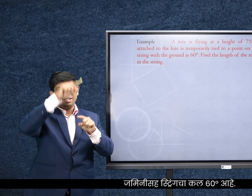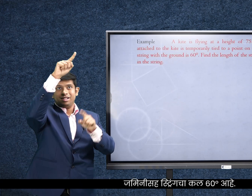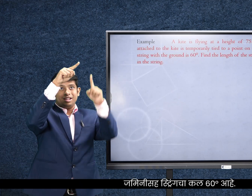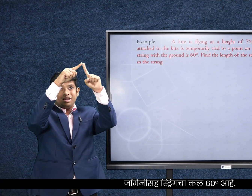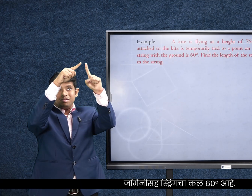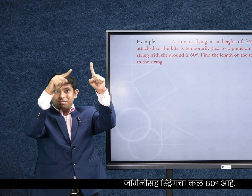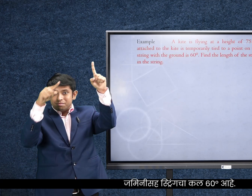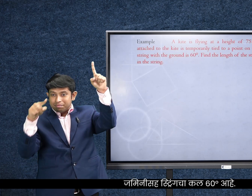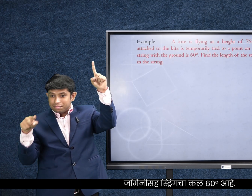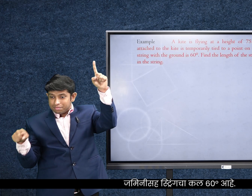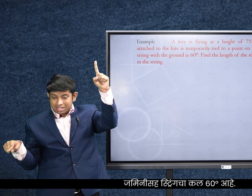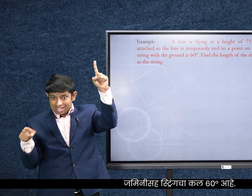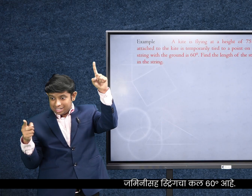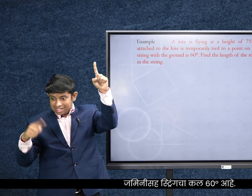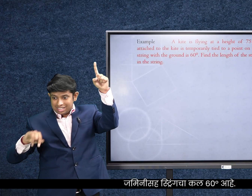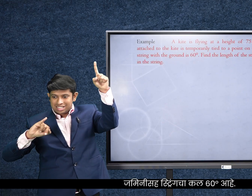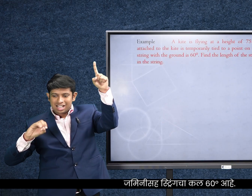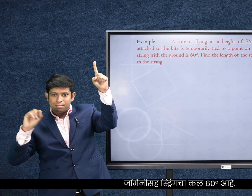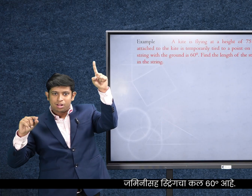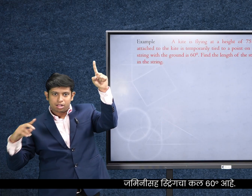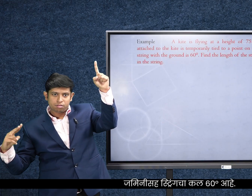जमिनीसह स्ट्रिंगचा कल 60 डिग्री आहे.